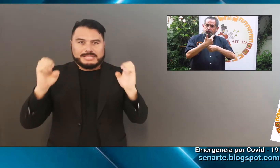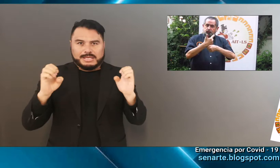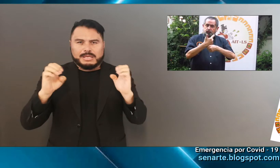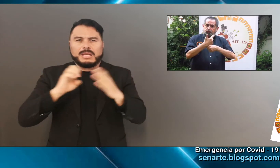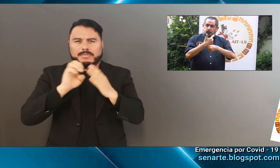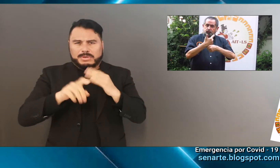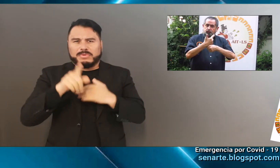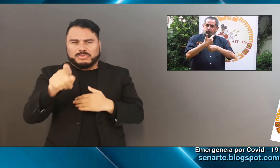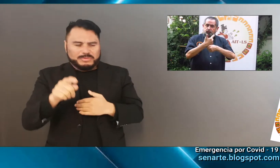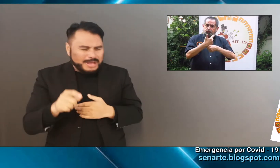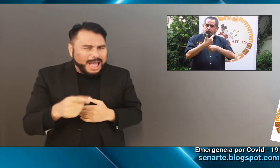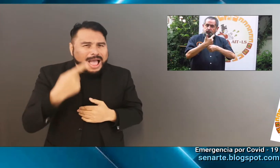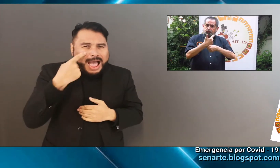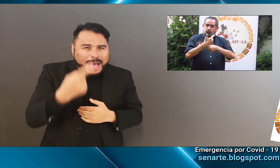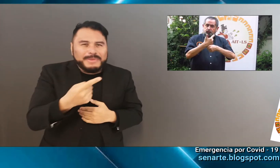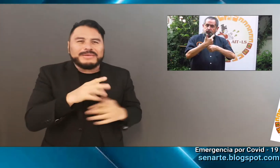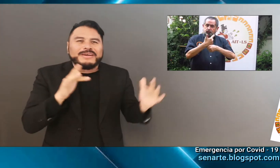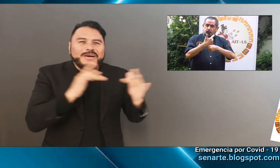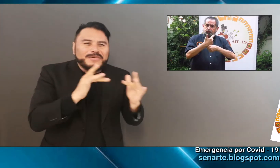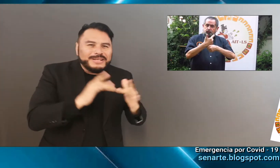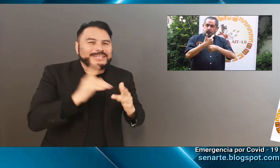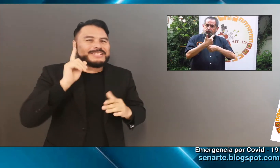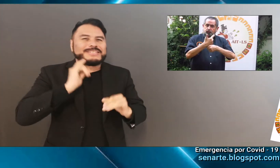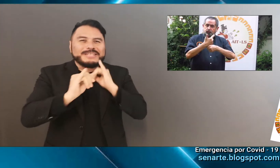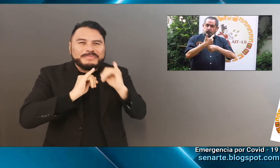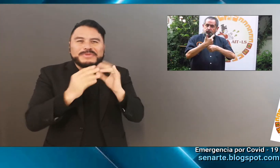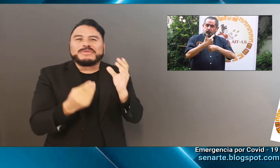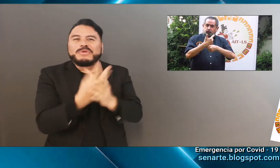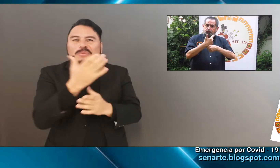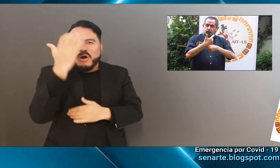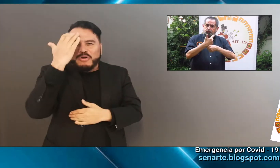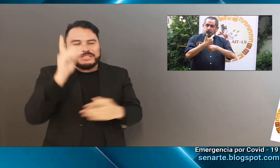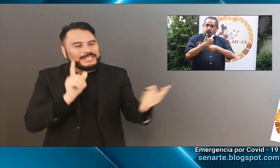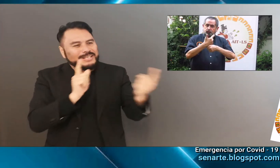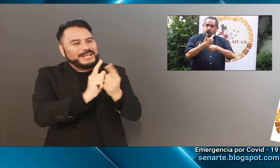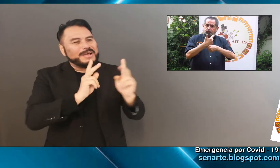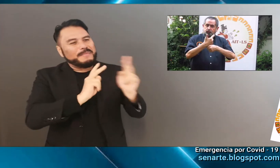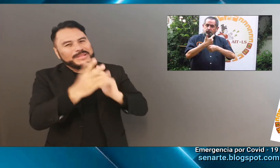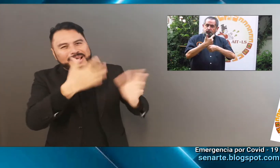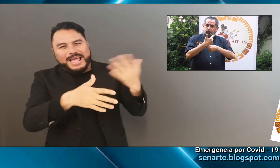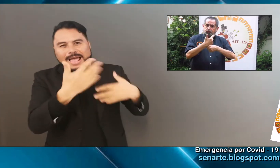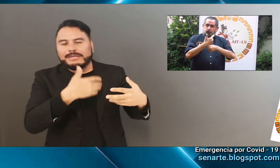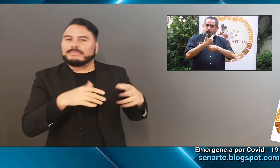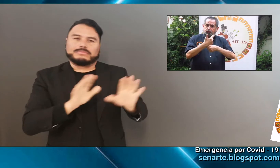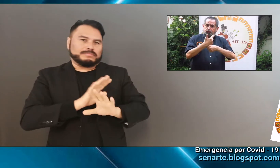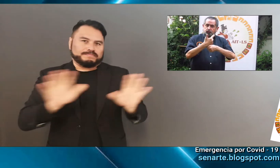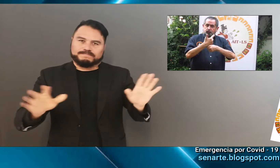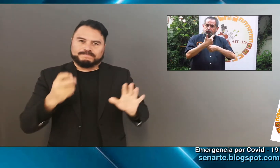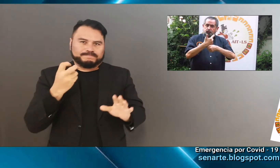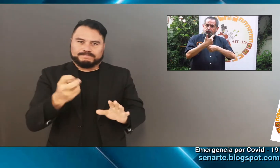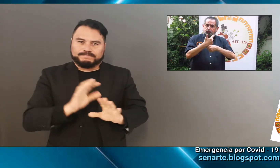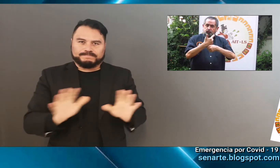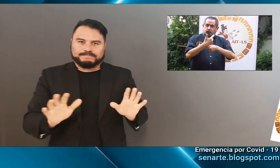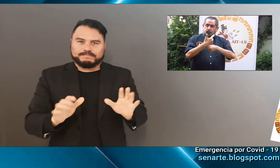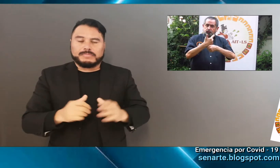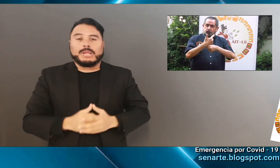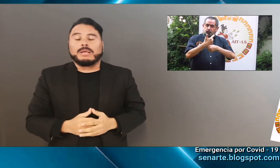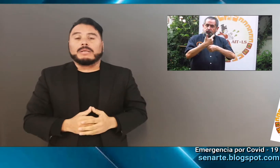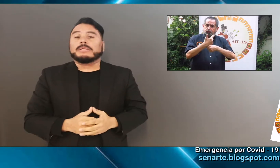emergencia, no para solo platicar o conocer a nuevos intérpretes. Por su parte, la Unión Nacional de Sordos